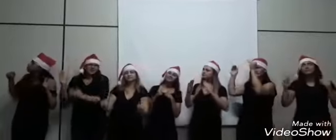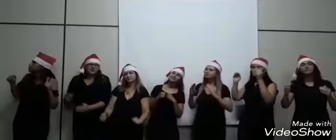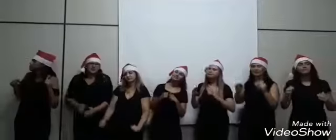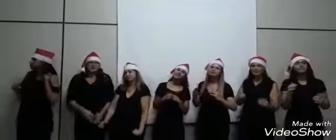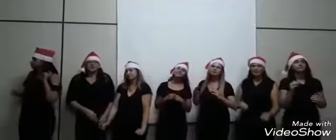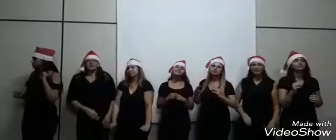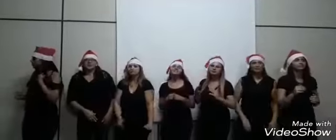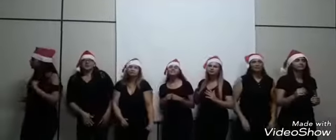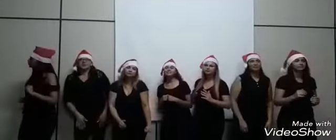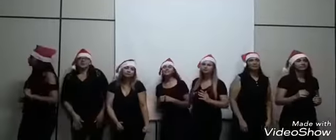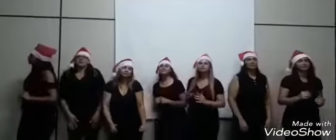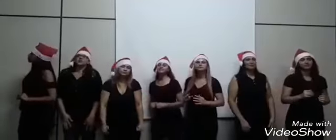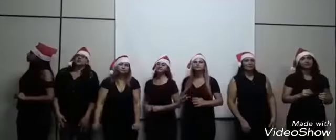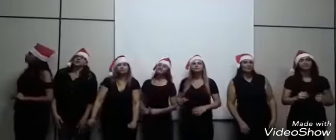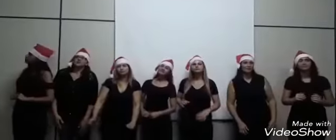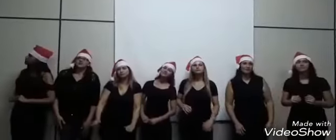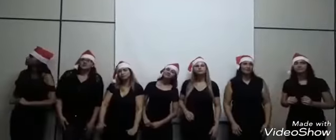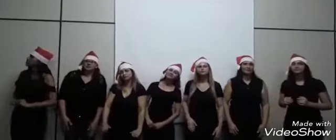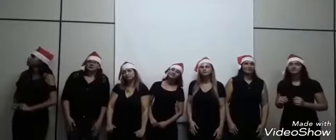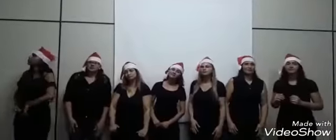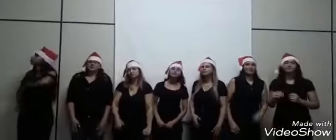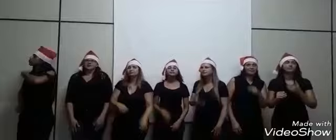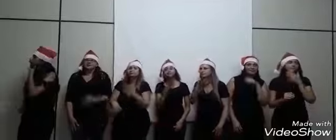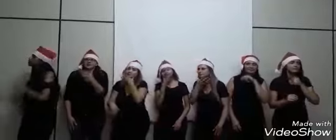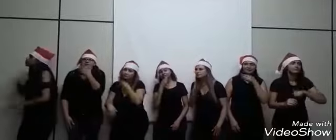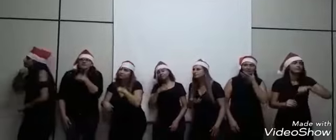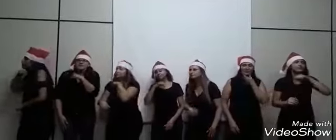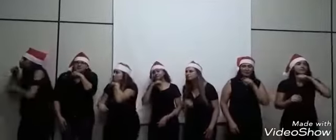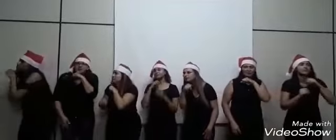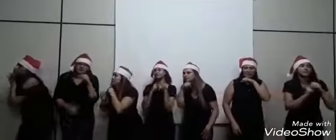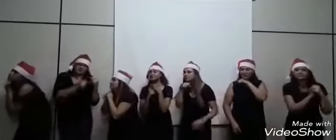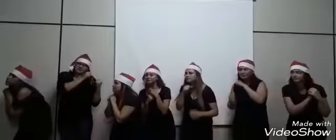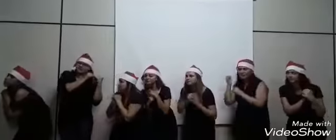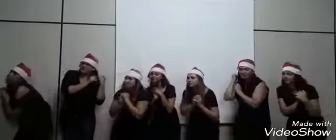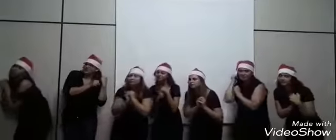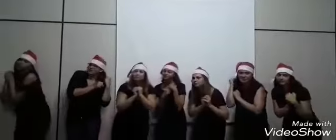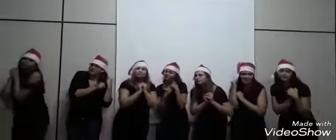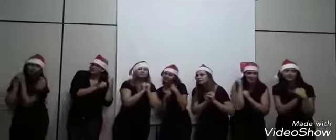pedido do velho joel